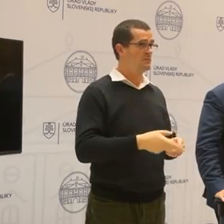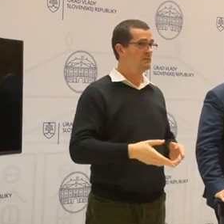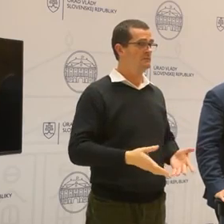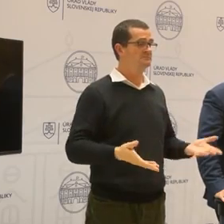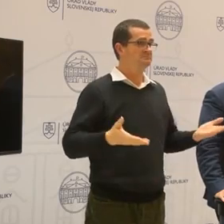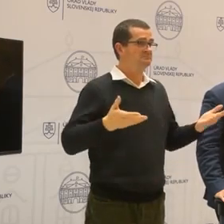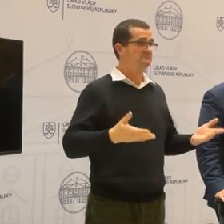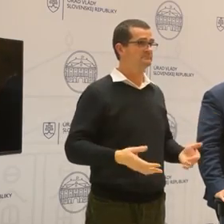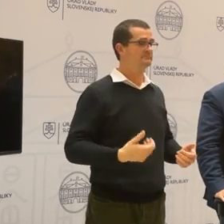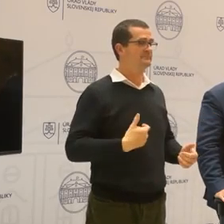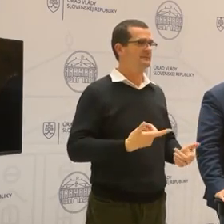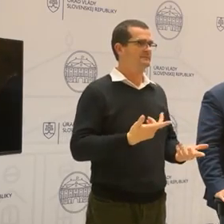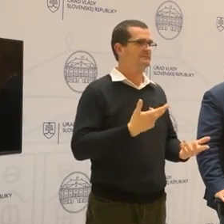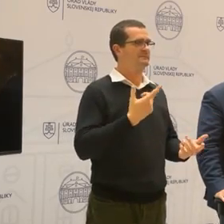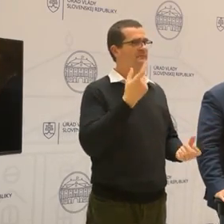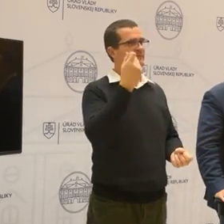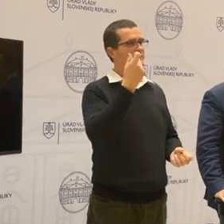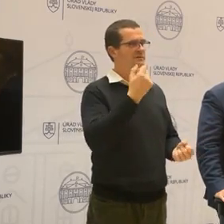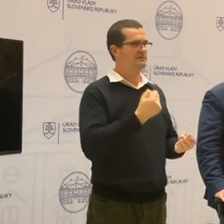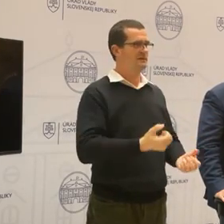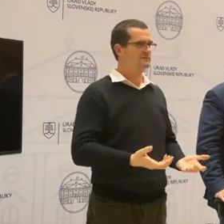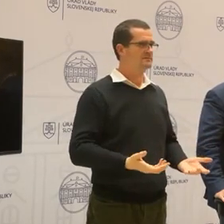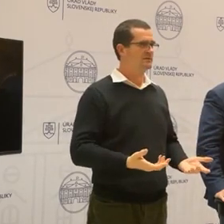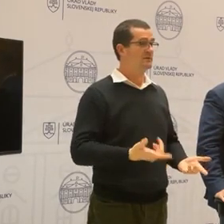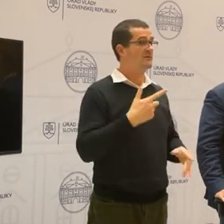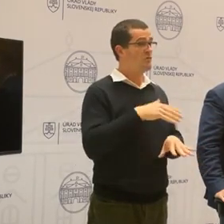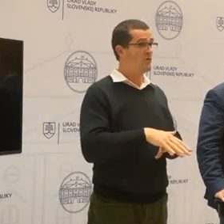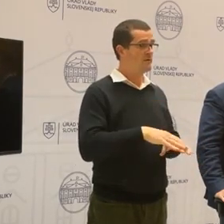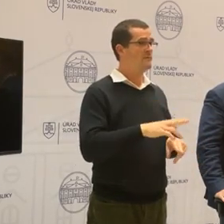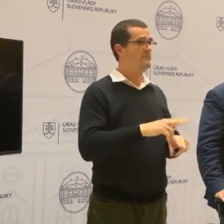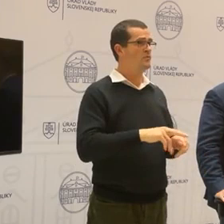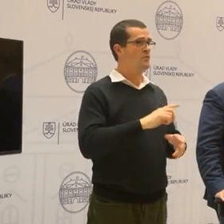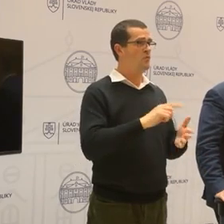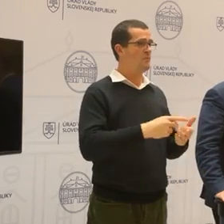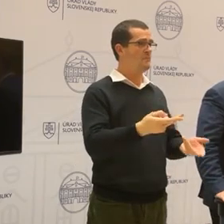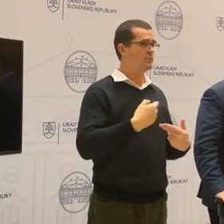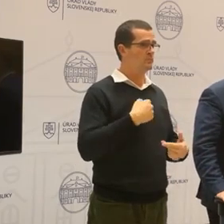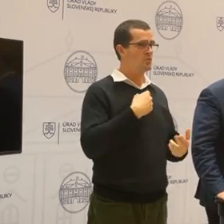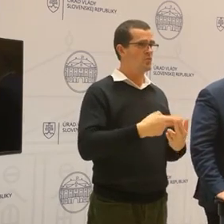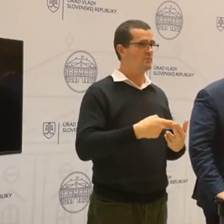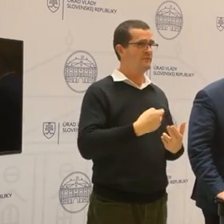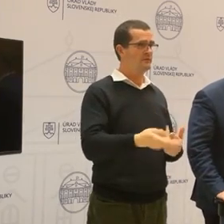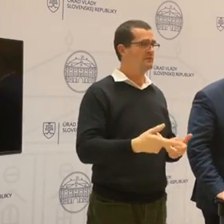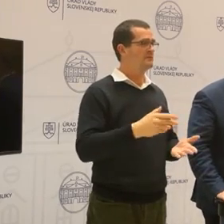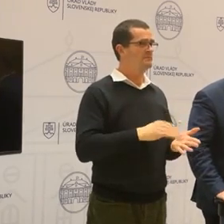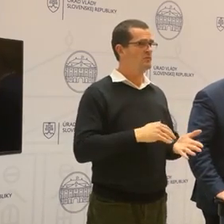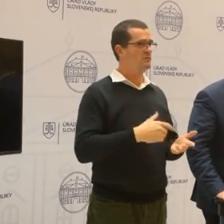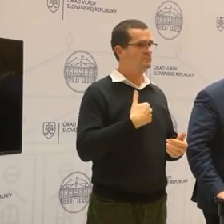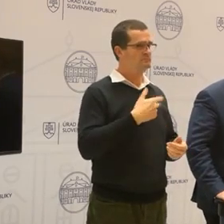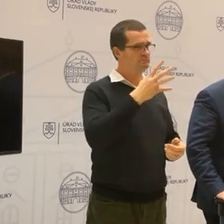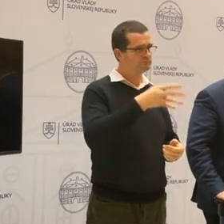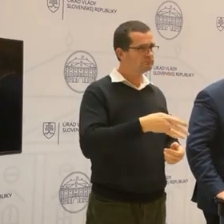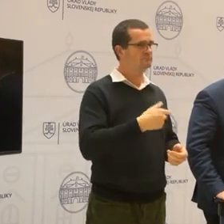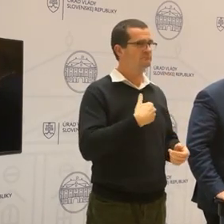Na hypotetické otázky sa ťažko odpovedá, čiže ak si to overím, kľudne mi tú otázku pošlite a zodpoviem vám ju, ale potrebujem si